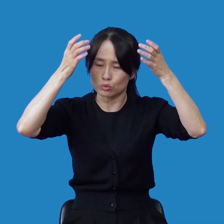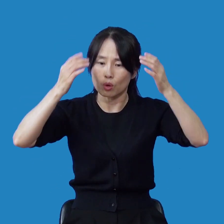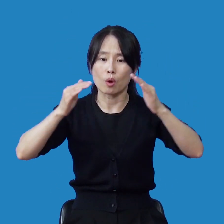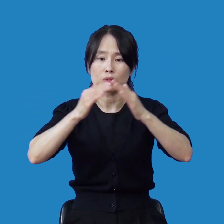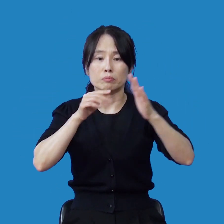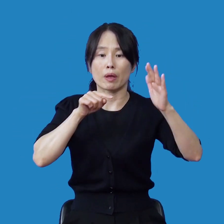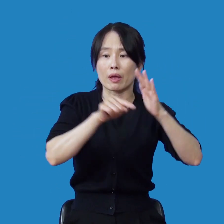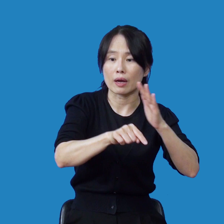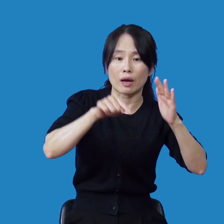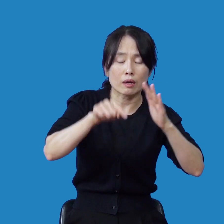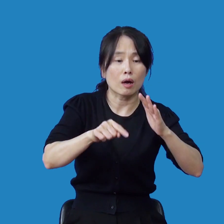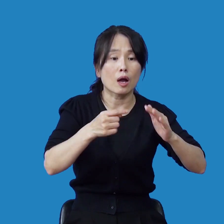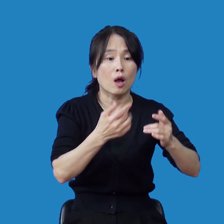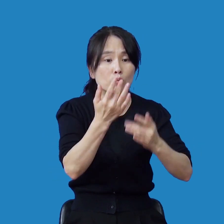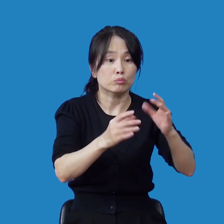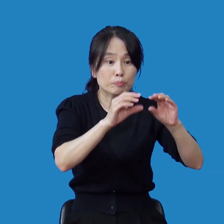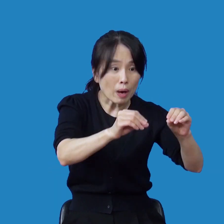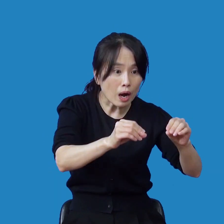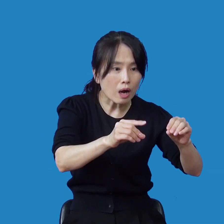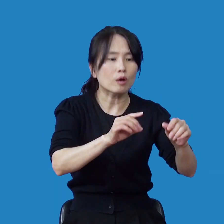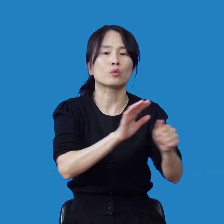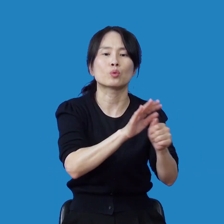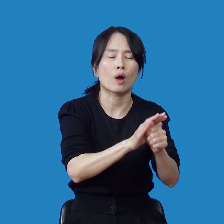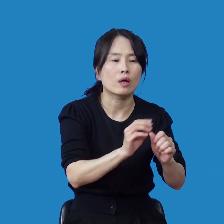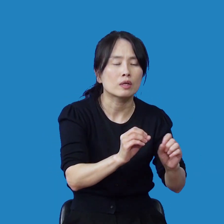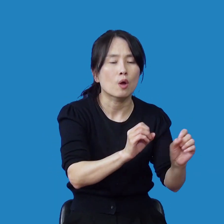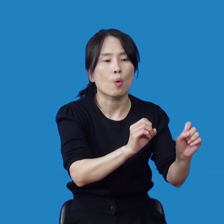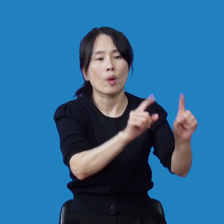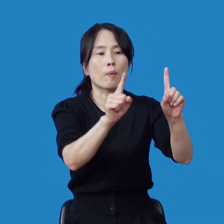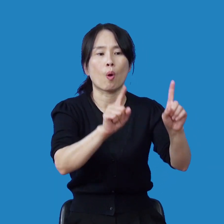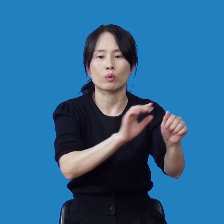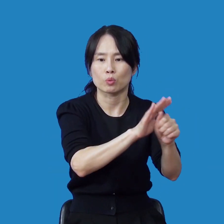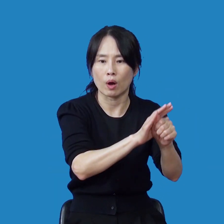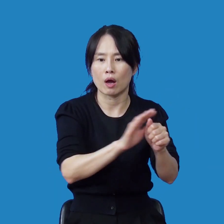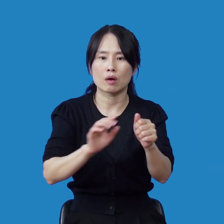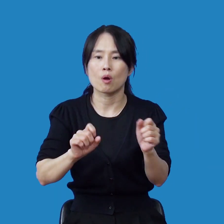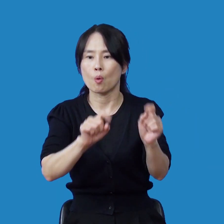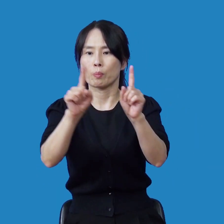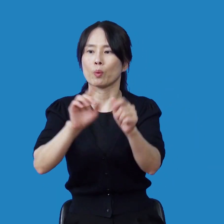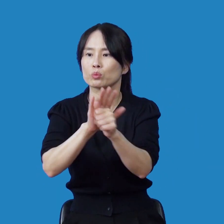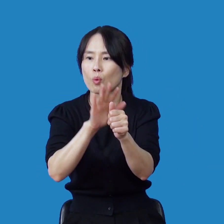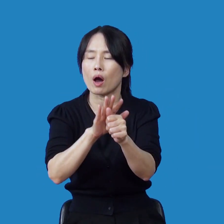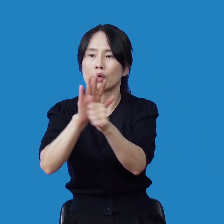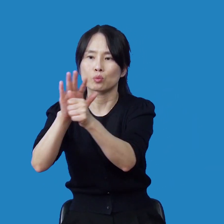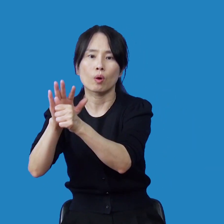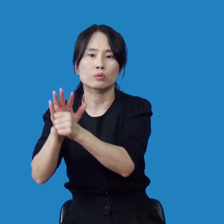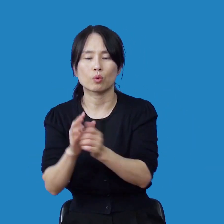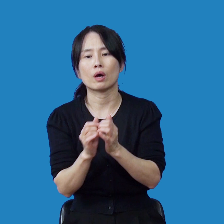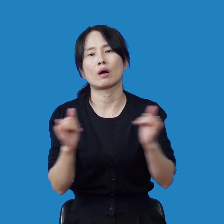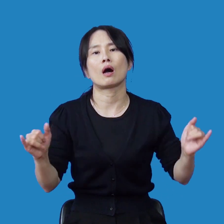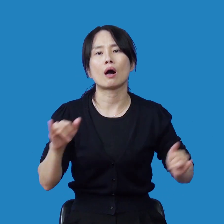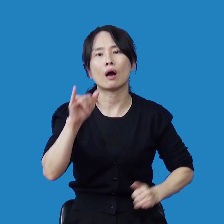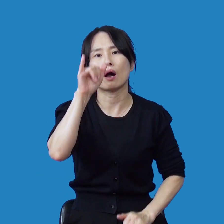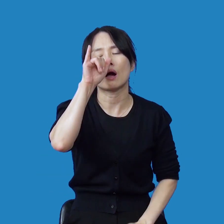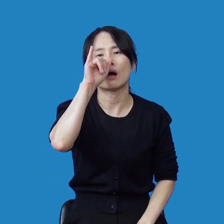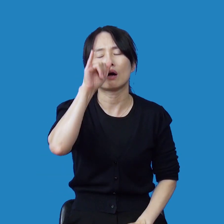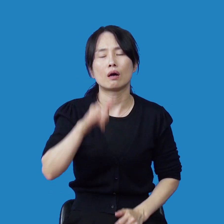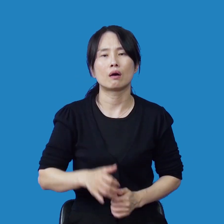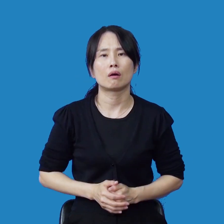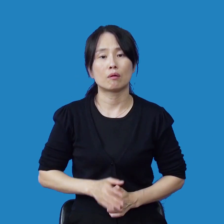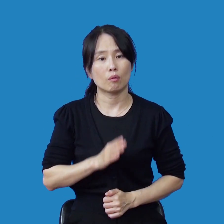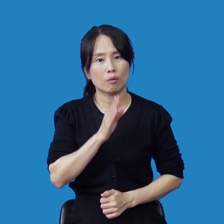불씨 꺼트린 집에 불씨를 그냥 그저 나누어 주는 사람이 있습니다. 진짜로 착한 사람이지요.